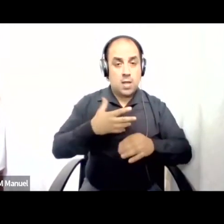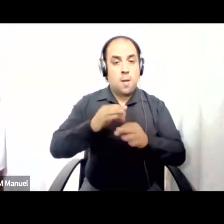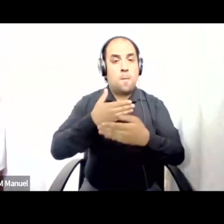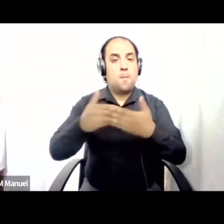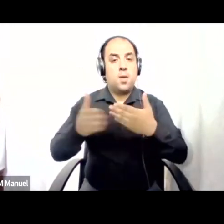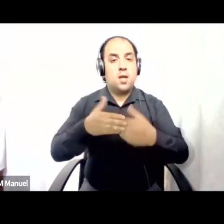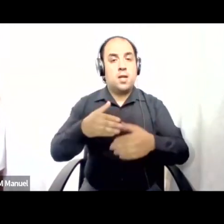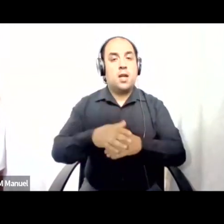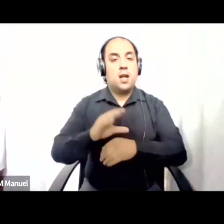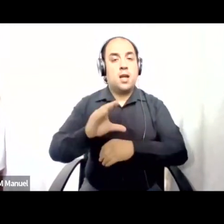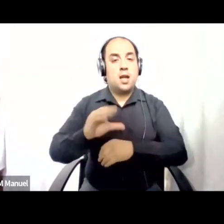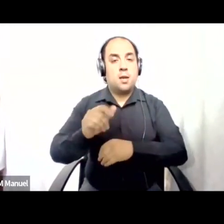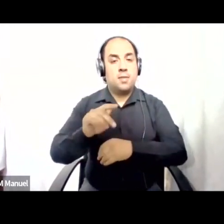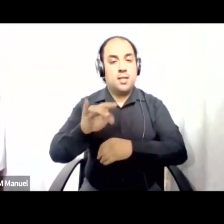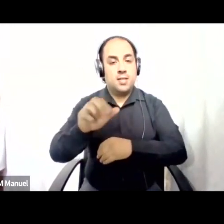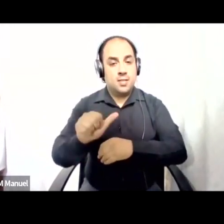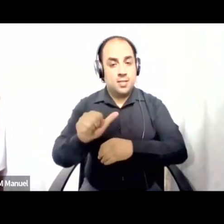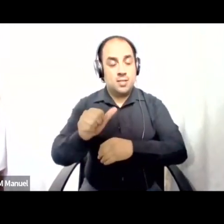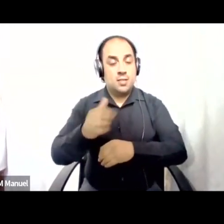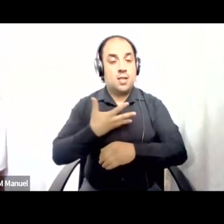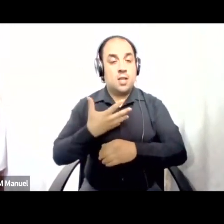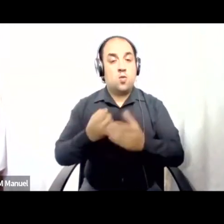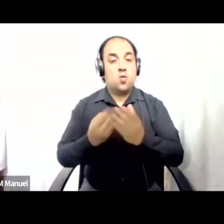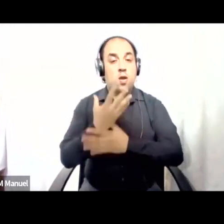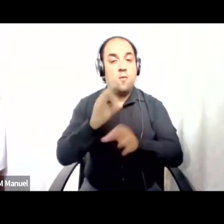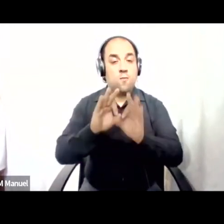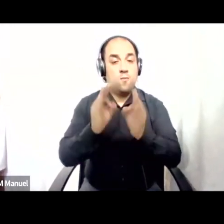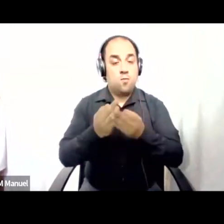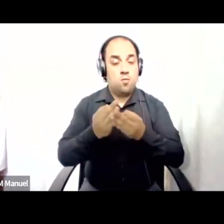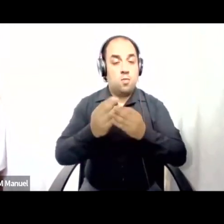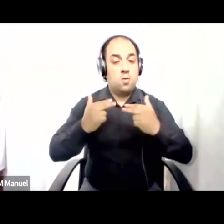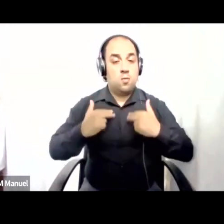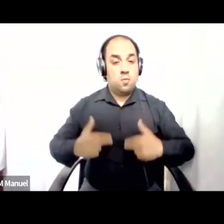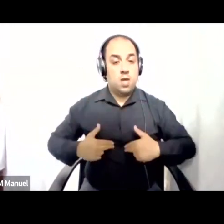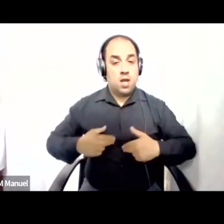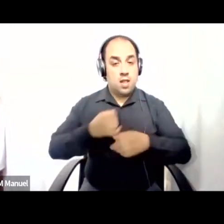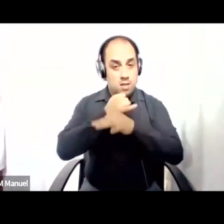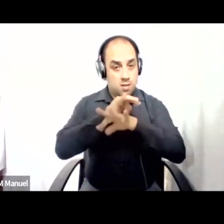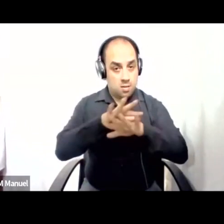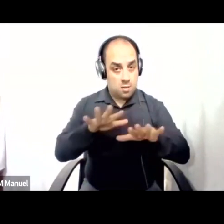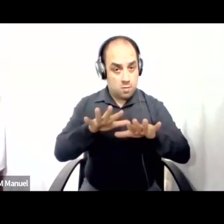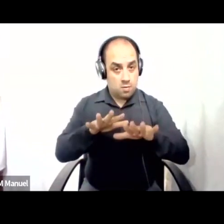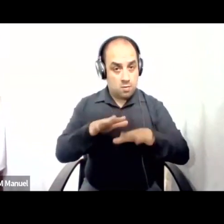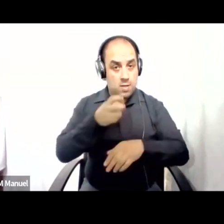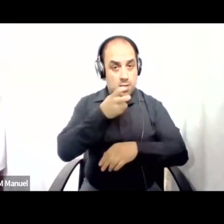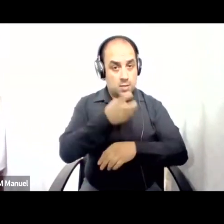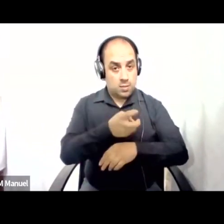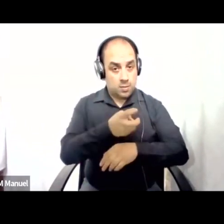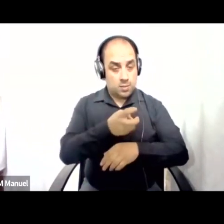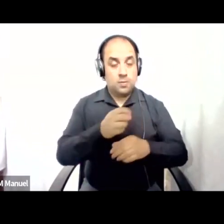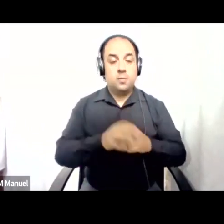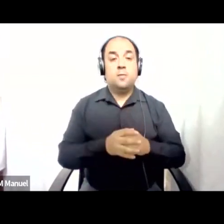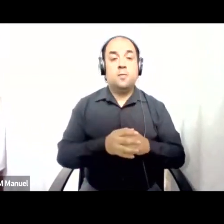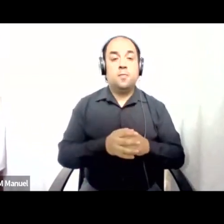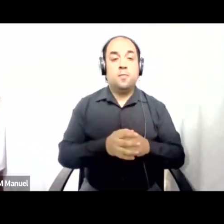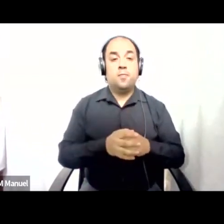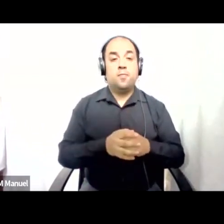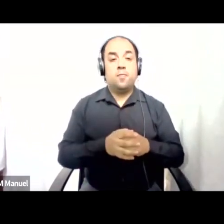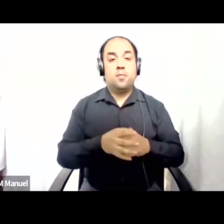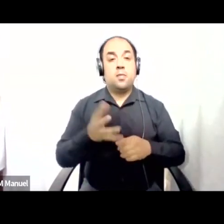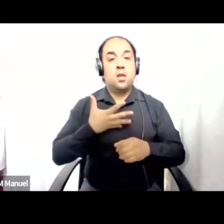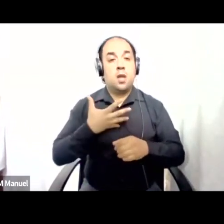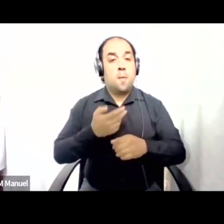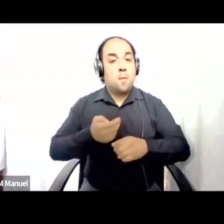como elemento del nuevo tipo de humanidad promovido por ella. Esta es la razón de que, en principio, en la